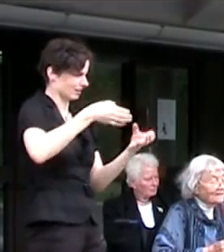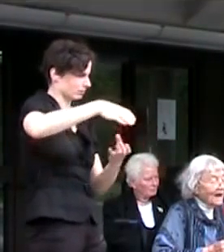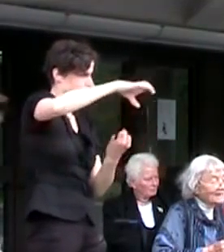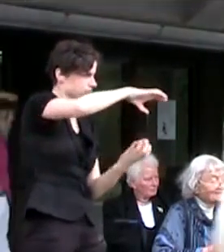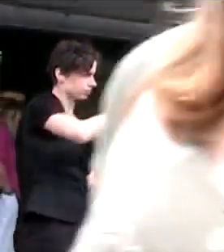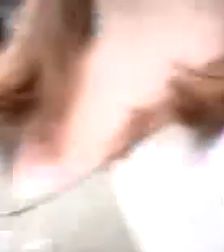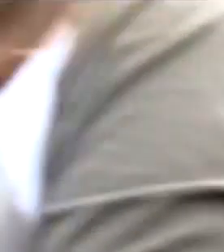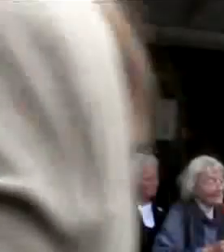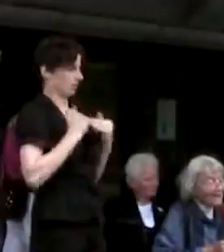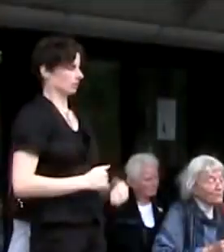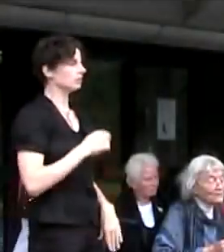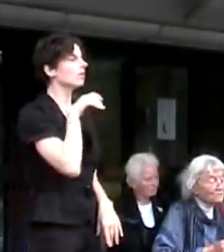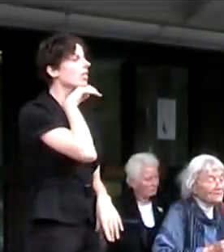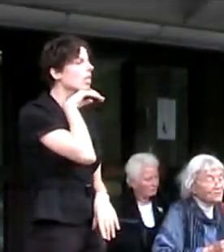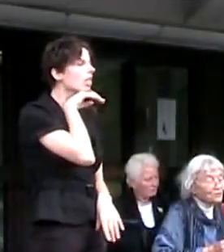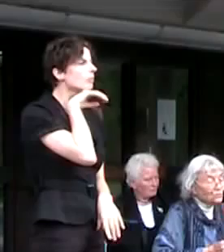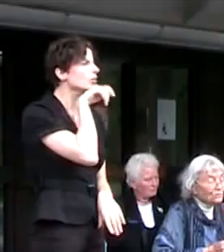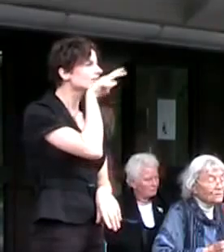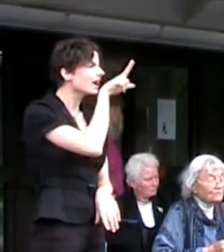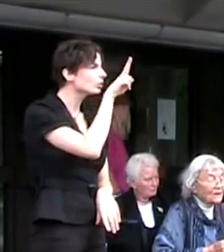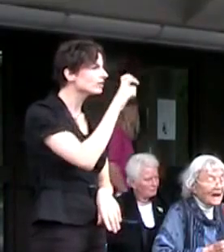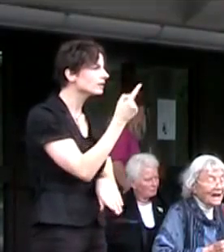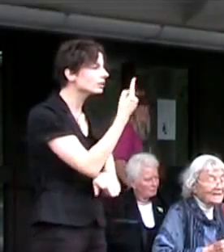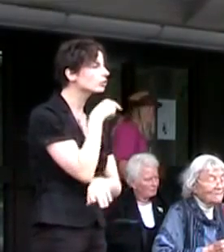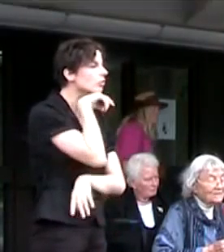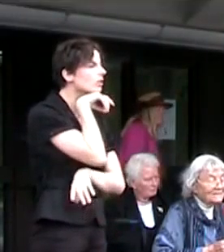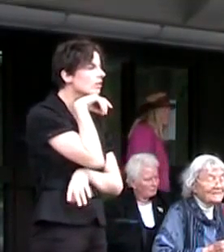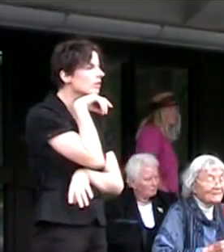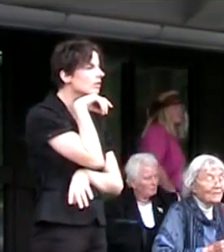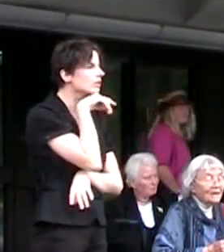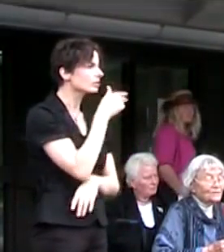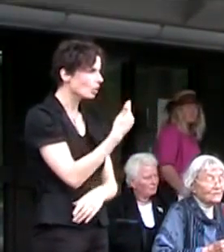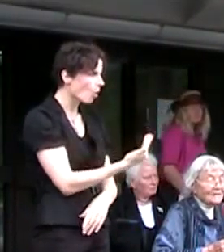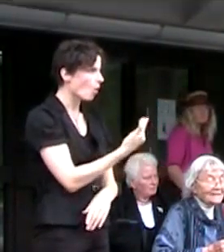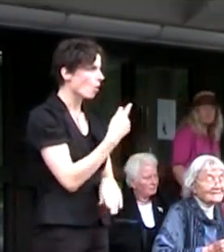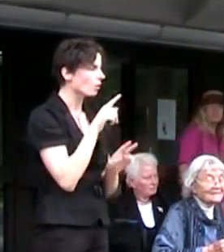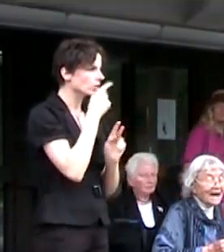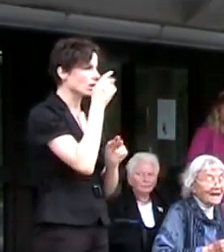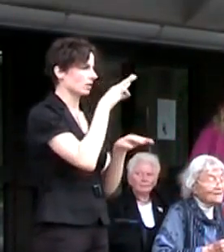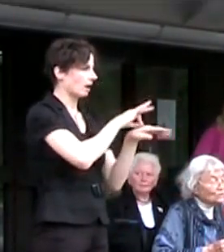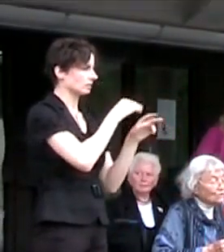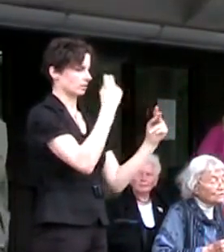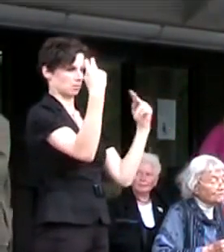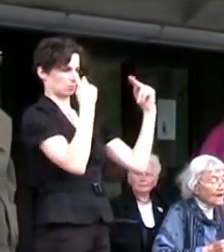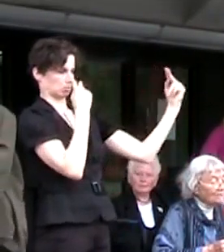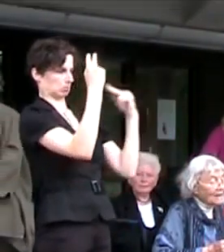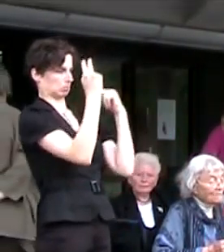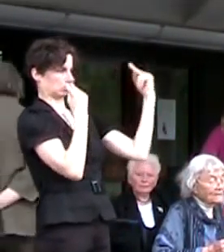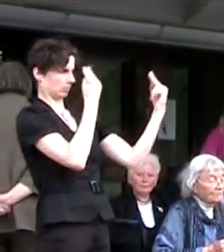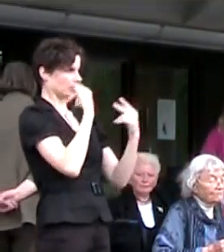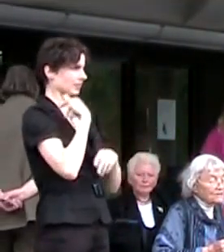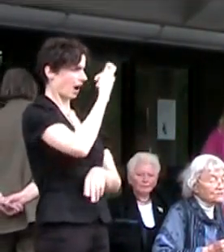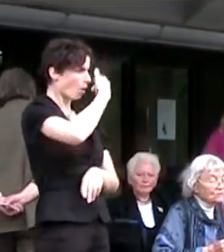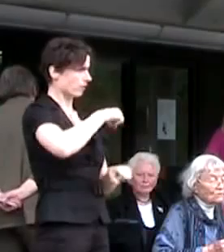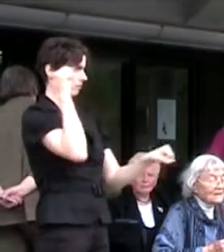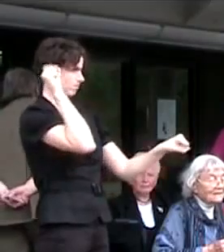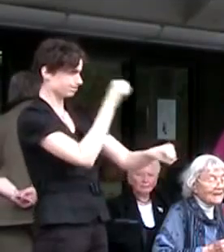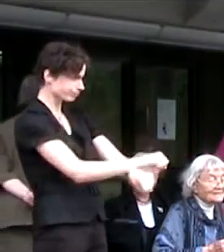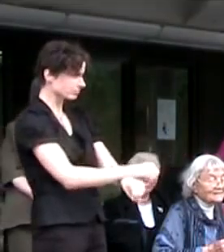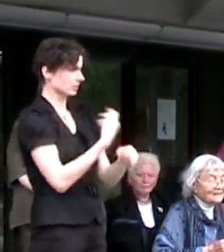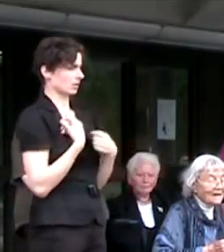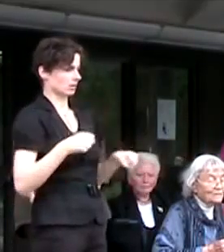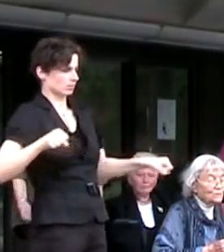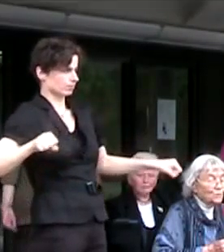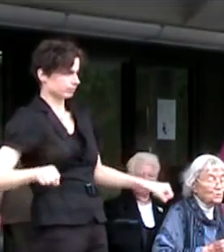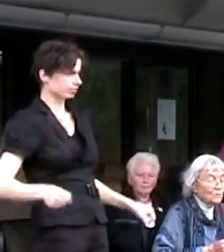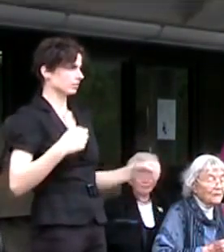Stehkragen mein Hals 23 Stunden von einer Visite zur nächsten eingeschlossen war, mit der Fesselung in